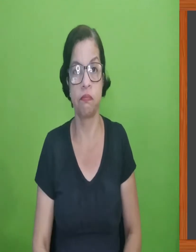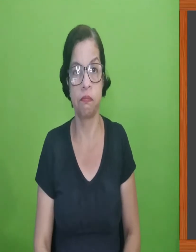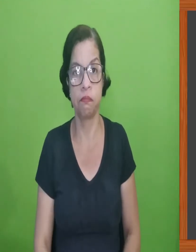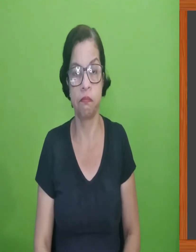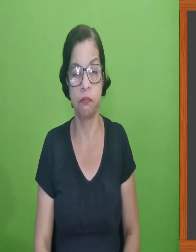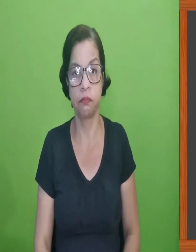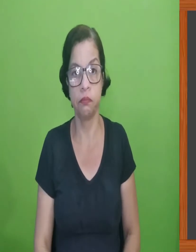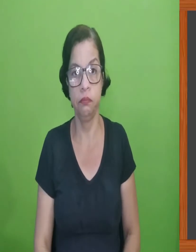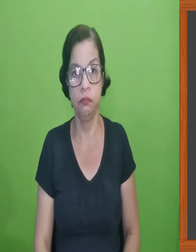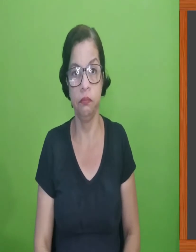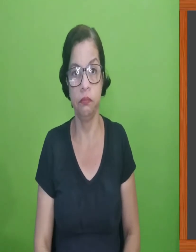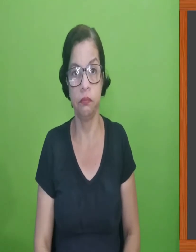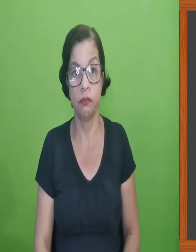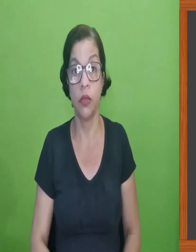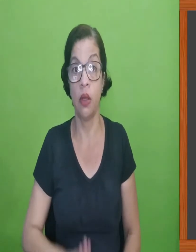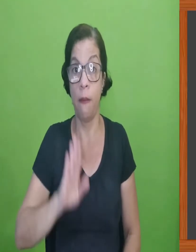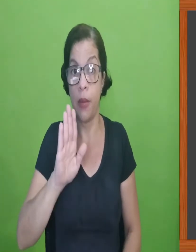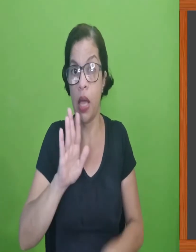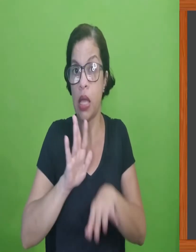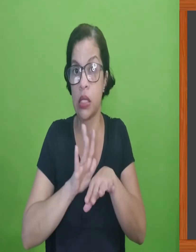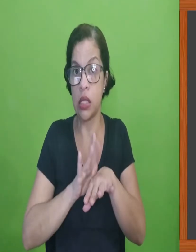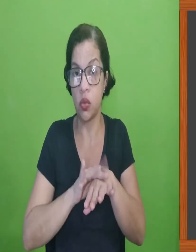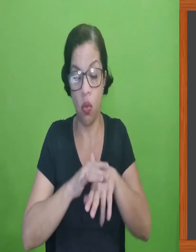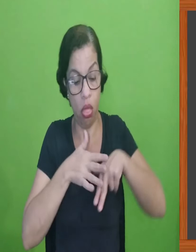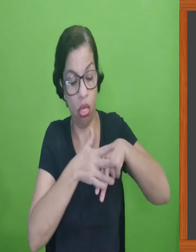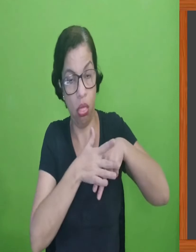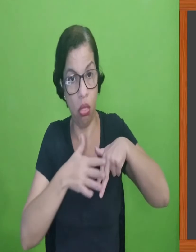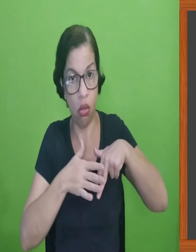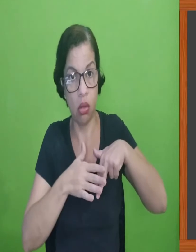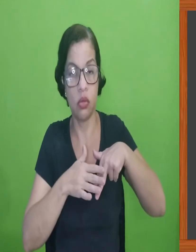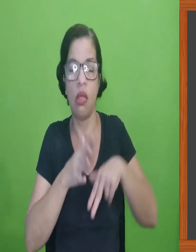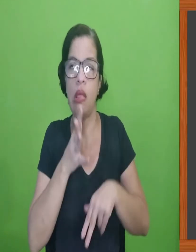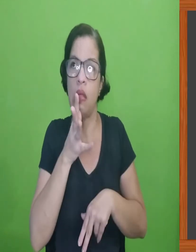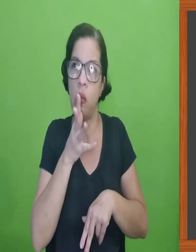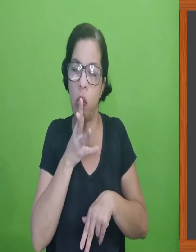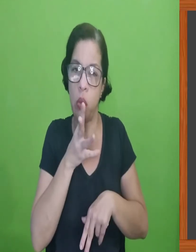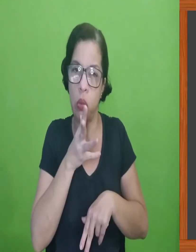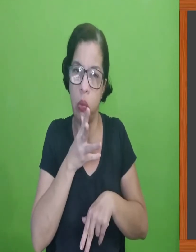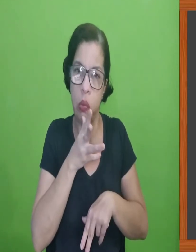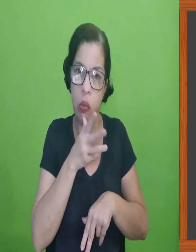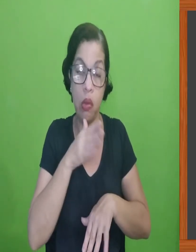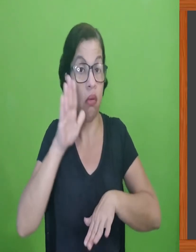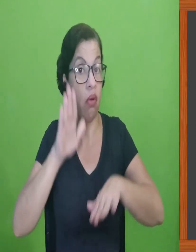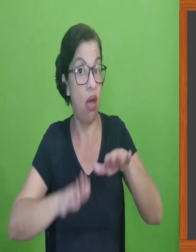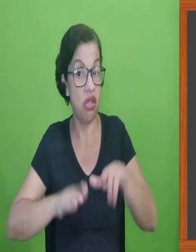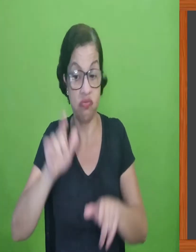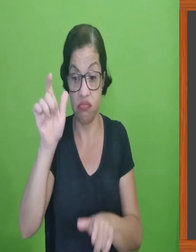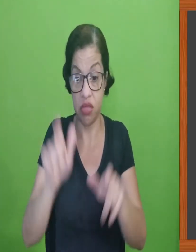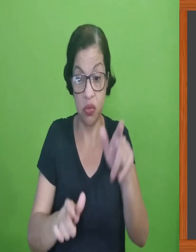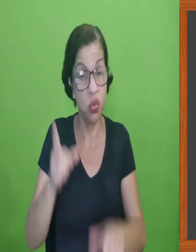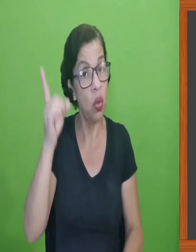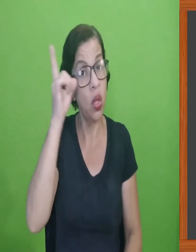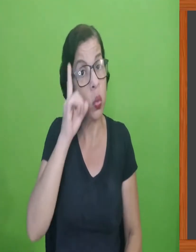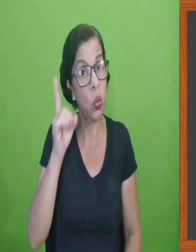vídeo. Mas as doenças cardiovasculares têm evolução lenta e muitas vezes o indivíduo